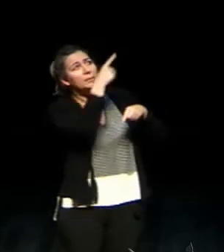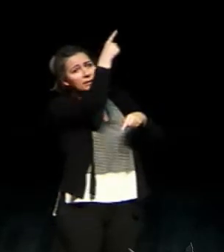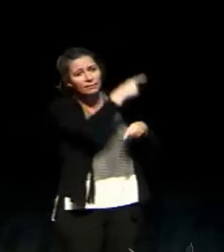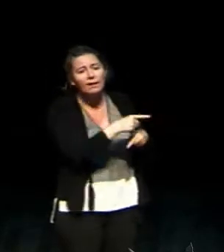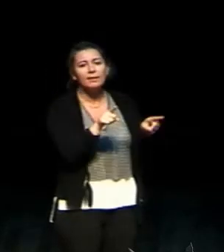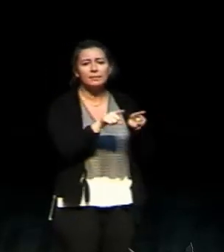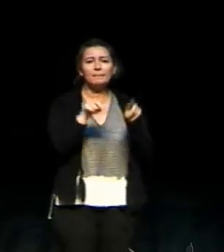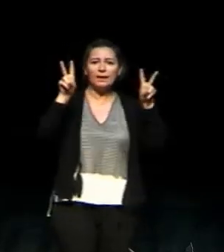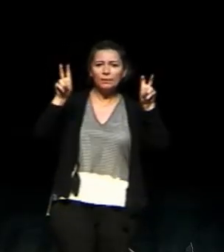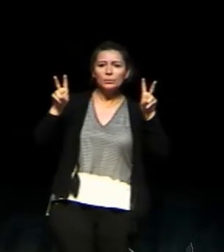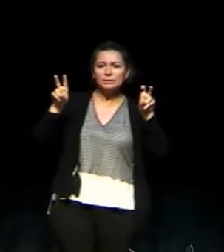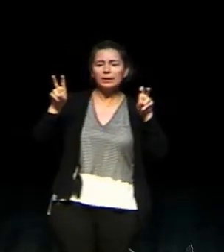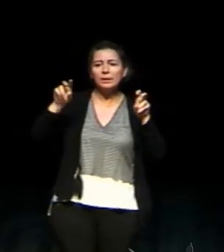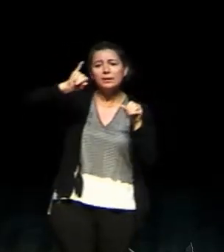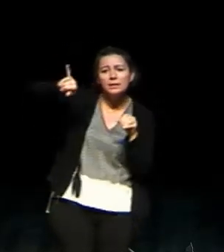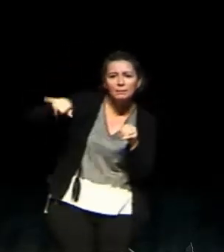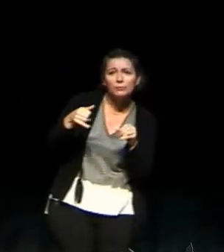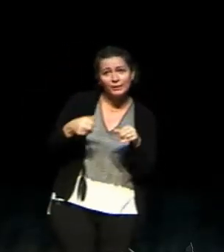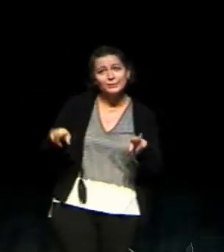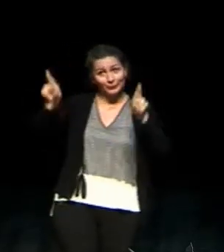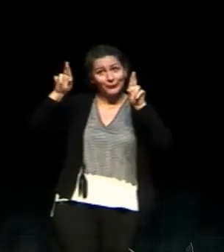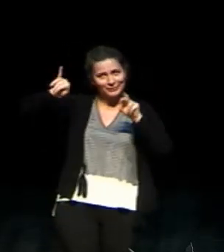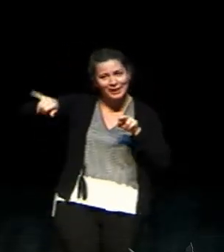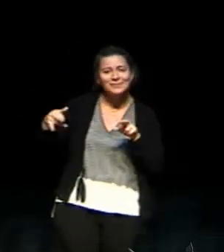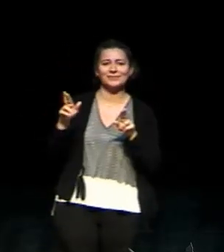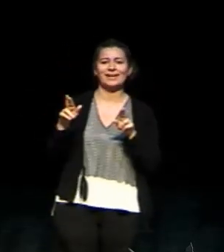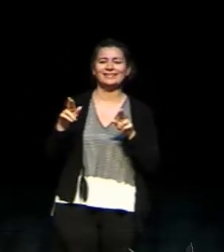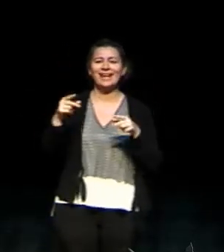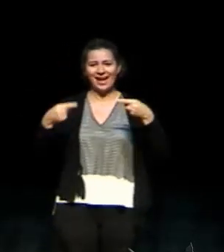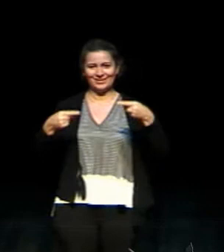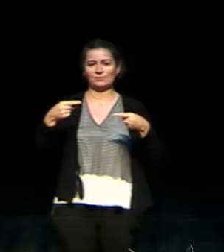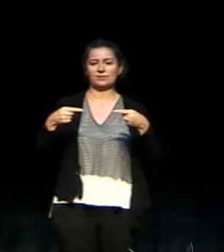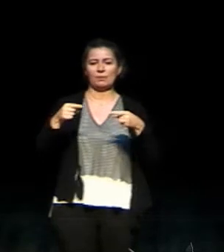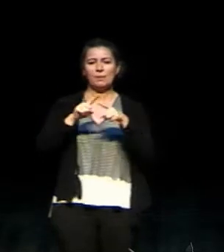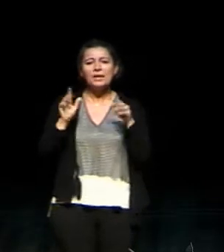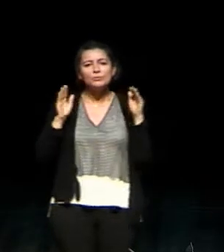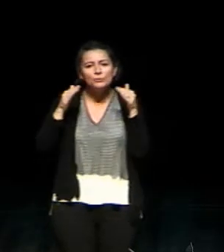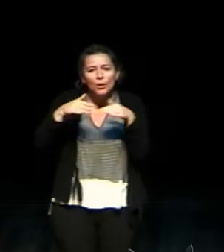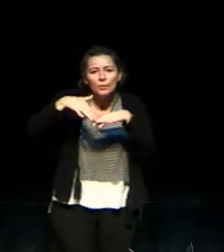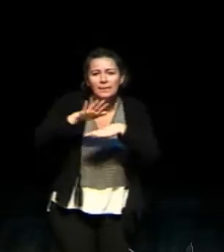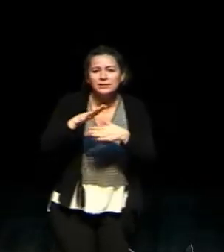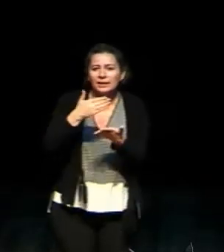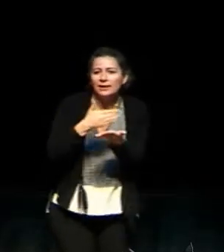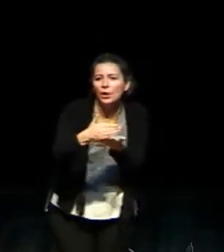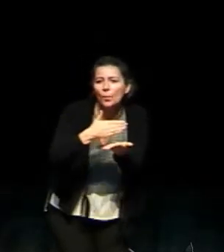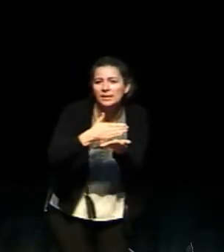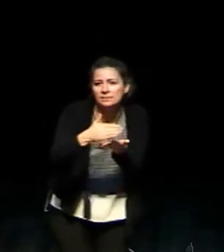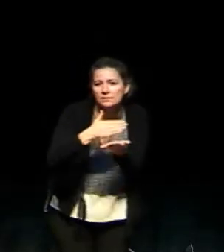que o que foi tratado na formação. Então, eu espero que consigamos fazer uma discussão